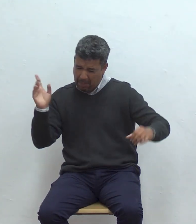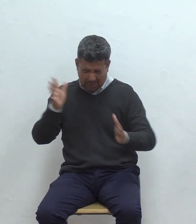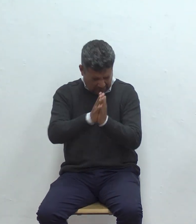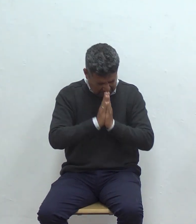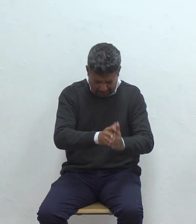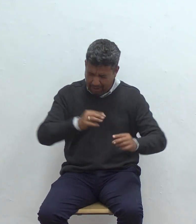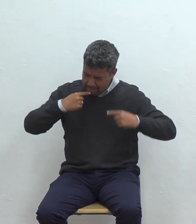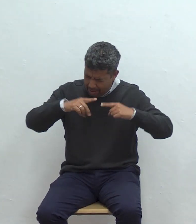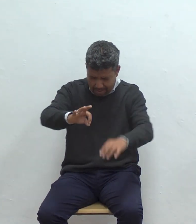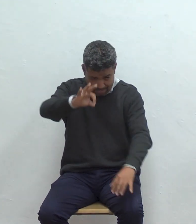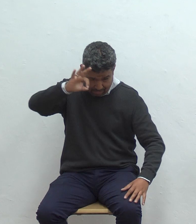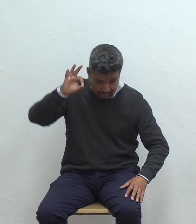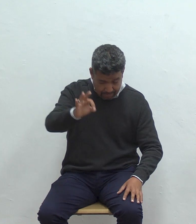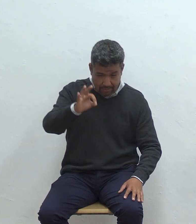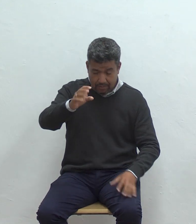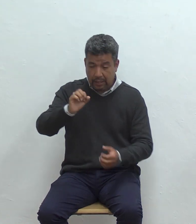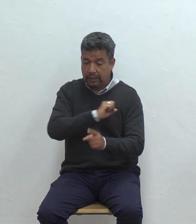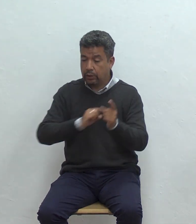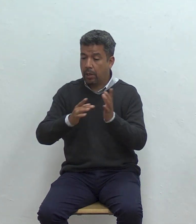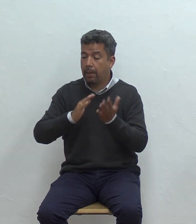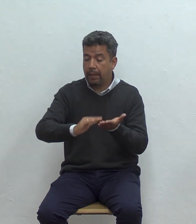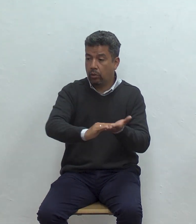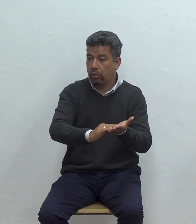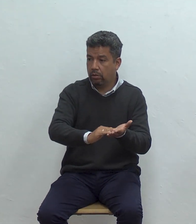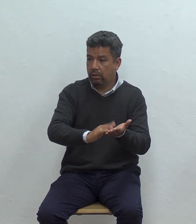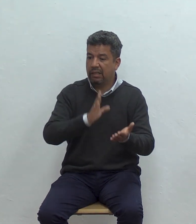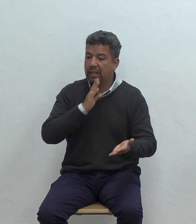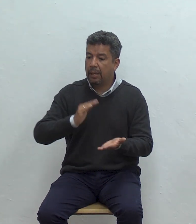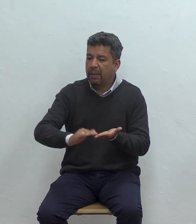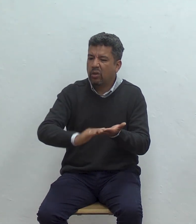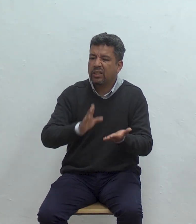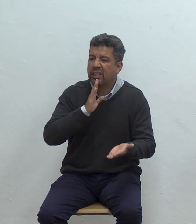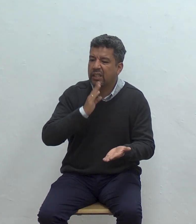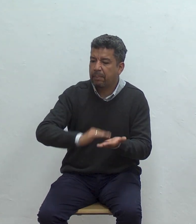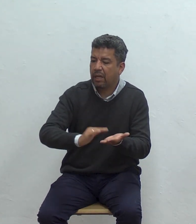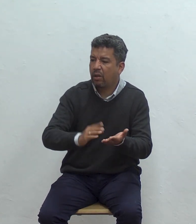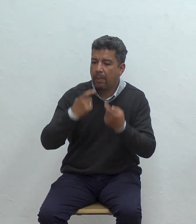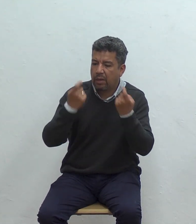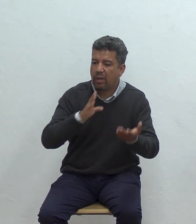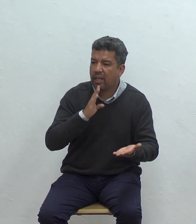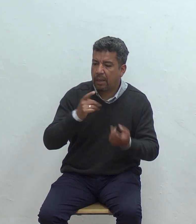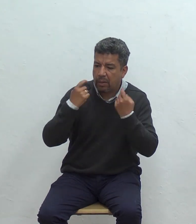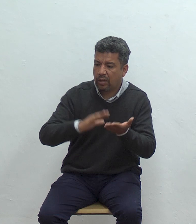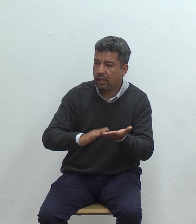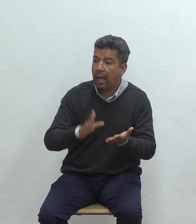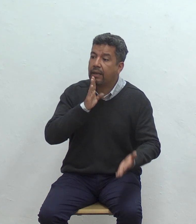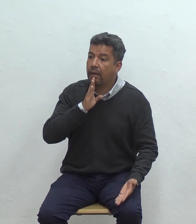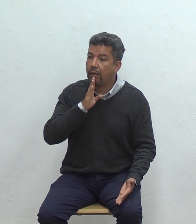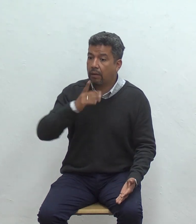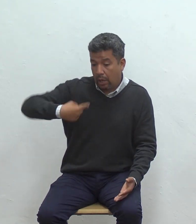ataduras, proclamando que el Señor ha perdonado los pecados. ¿De quién? ¿De quién le perdonó los pecados? ¿A quién le perdonó los pecados? ¿A